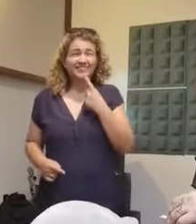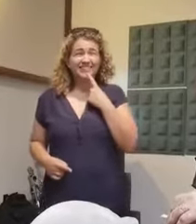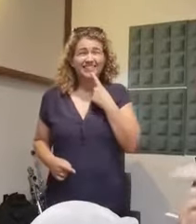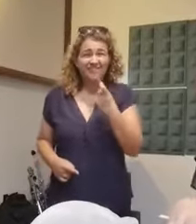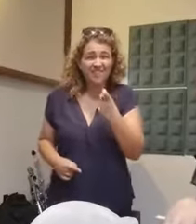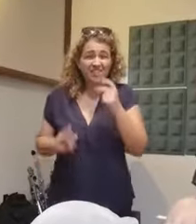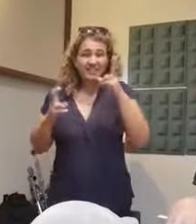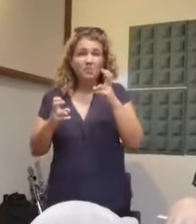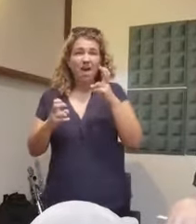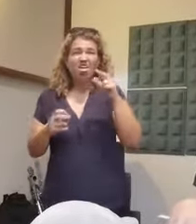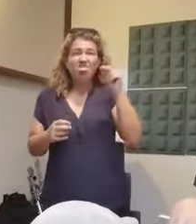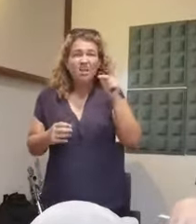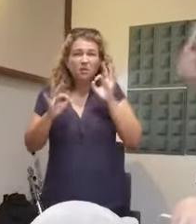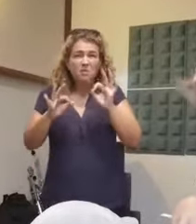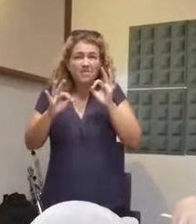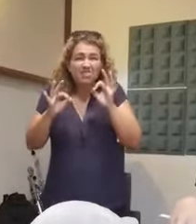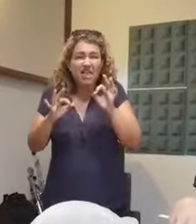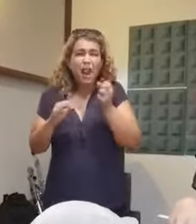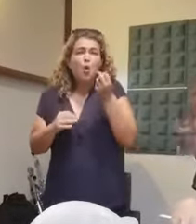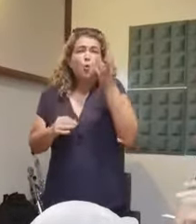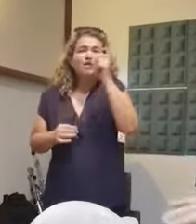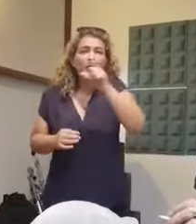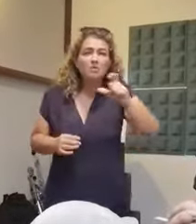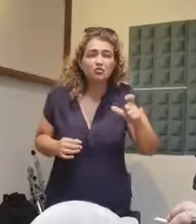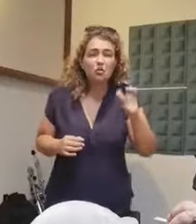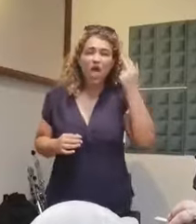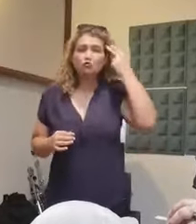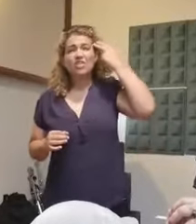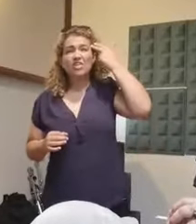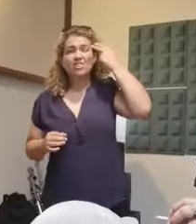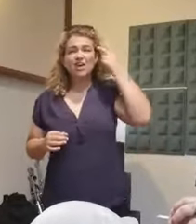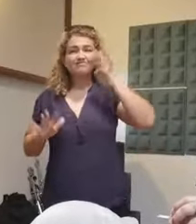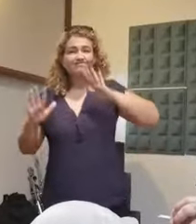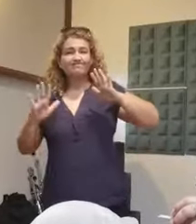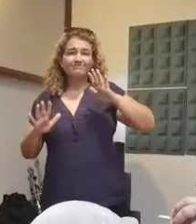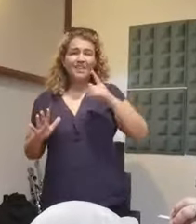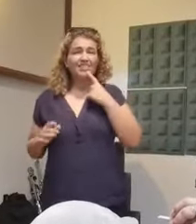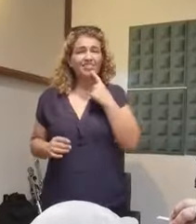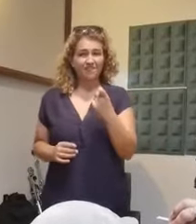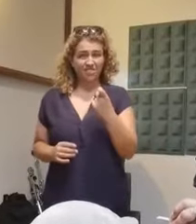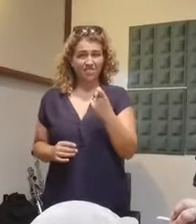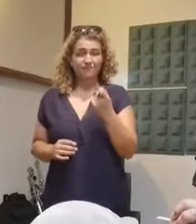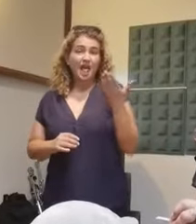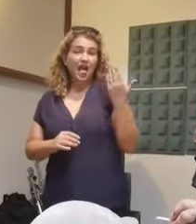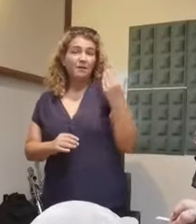porque las últimas cifras que hay aproximadamente del 2017 por el INE, el Instituto Nacional de